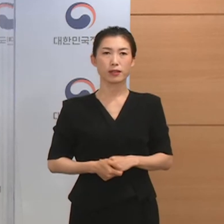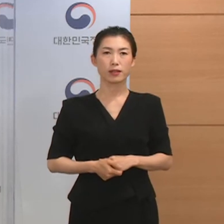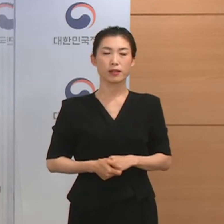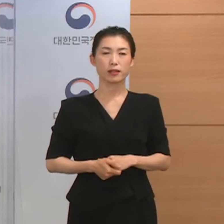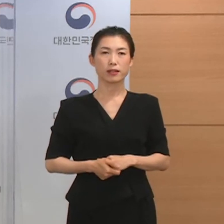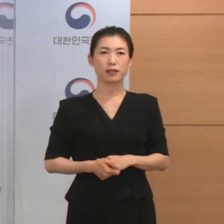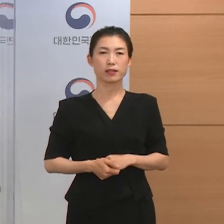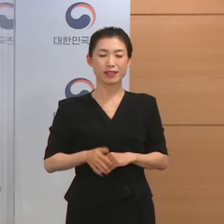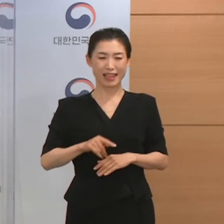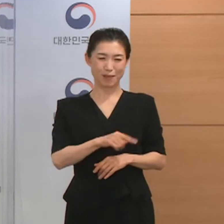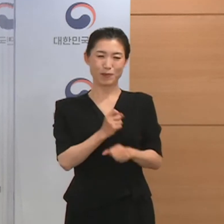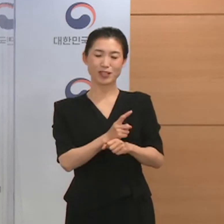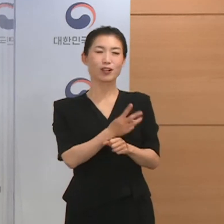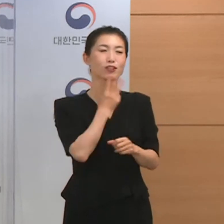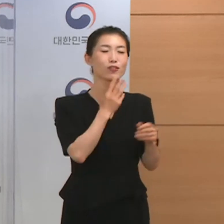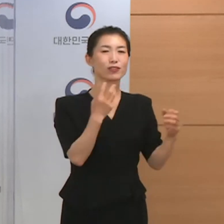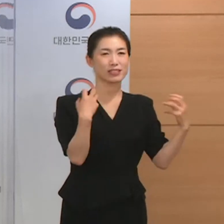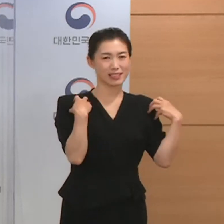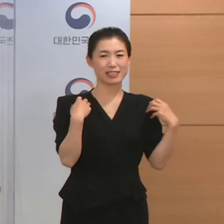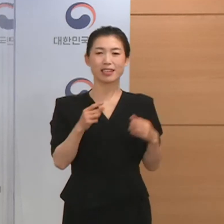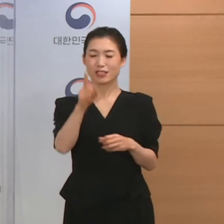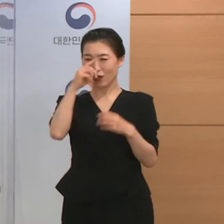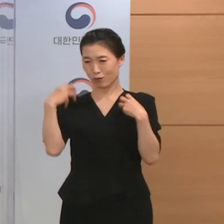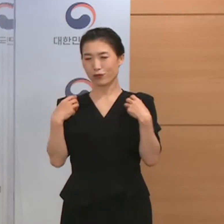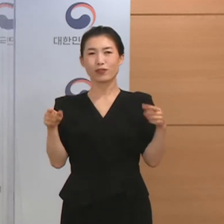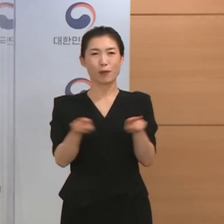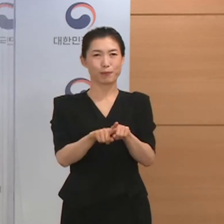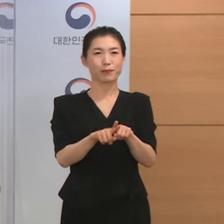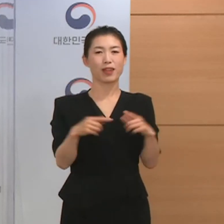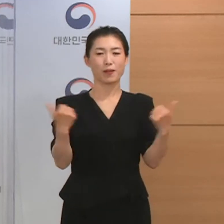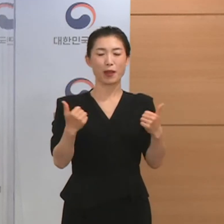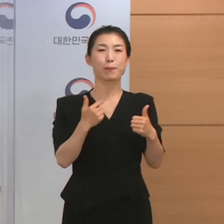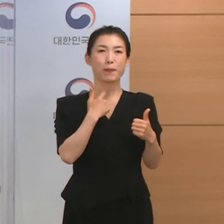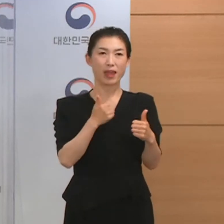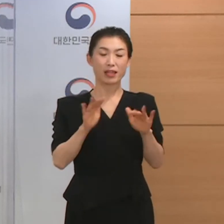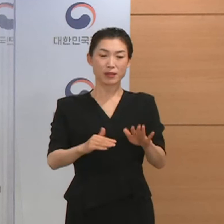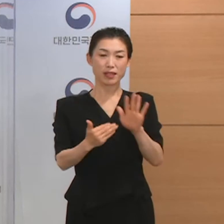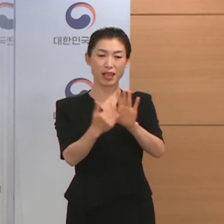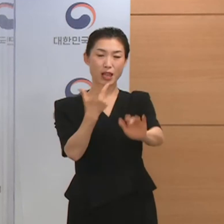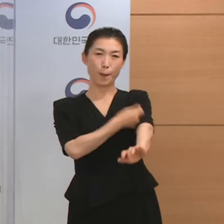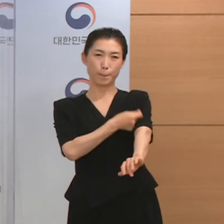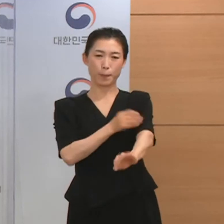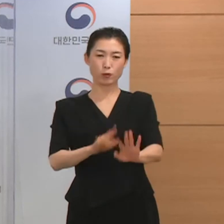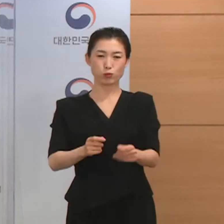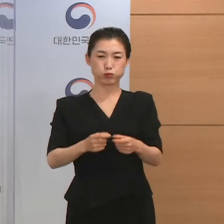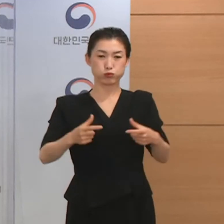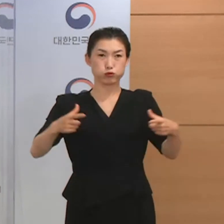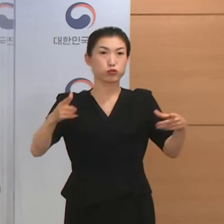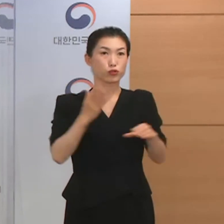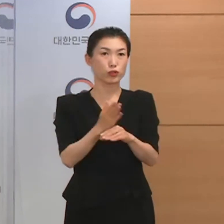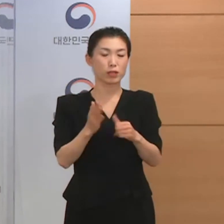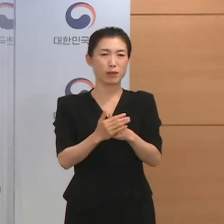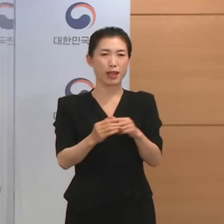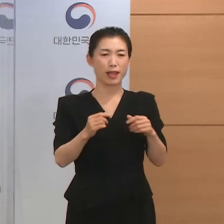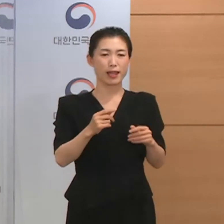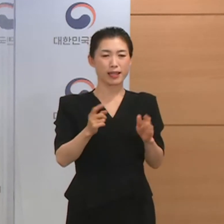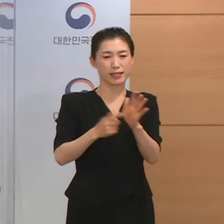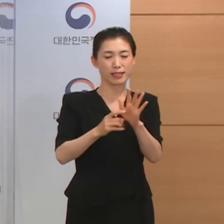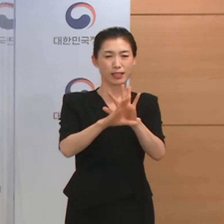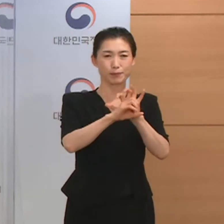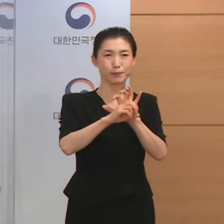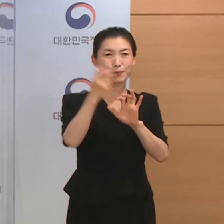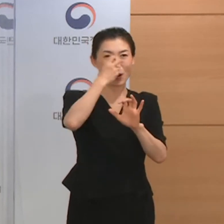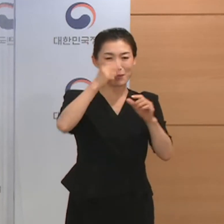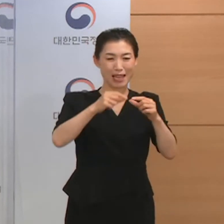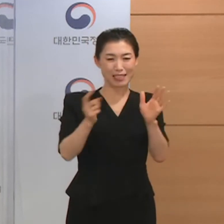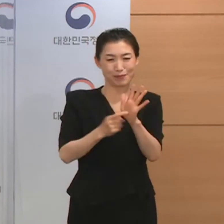공유한 사안이지만 예방접종의 진행들이 지금 확대되고 있기 때문에 신속진단키트를 활용한